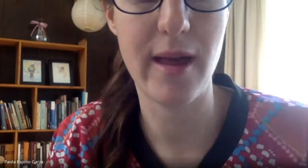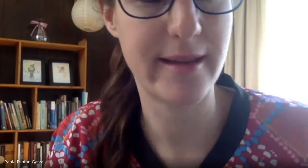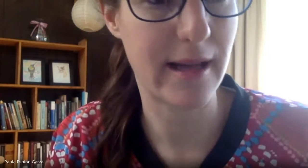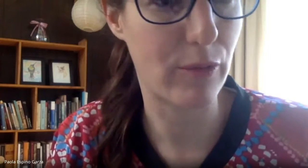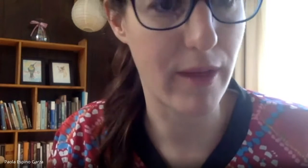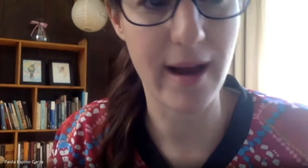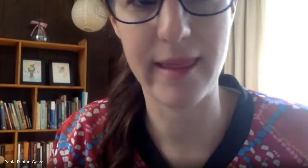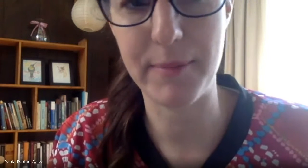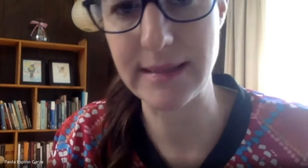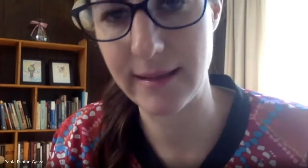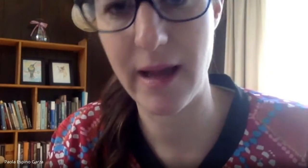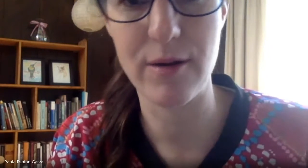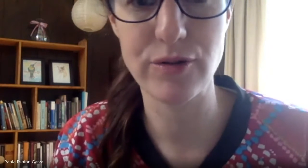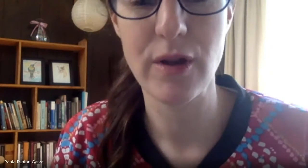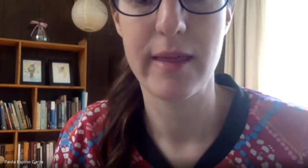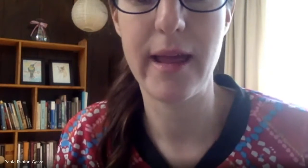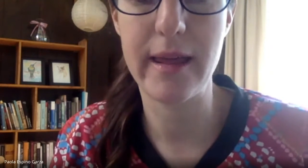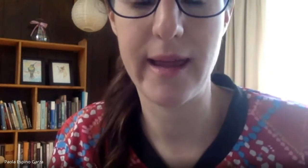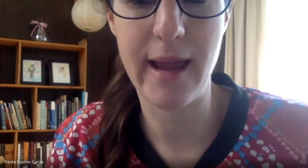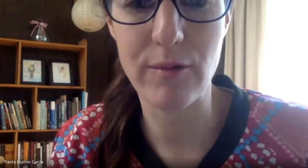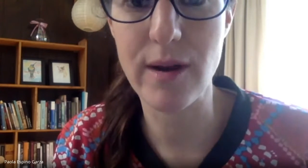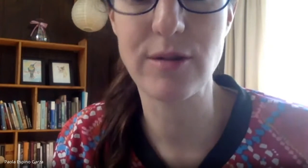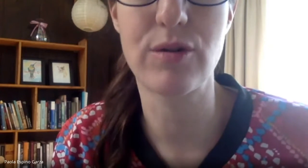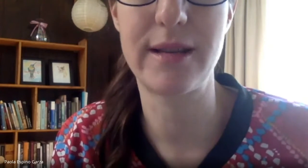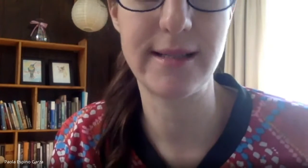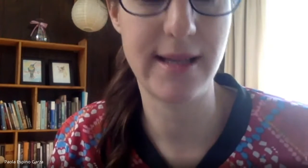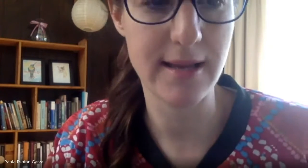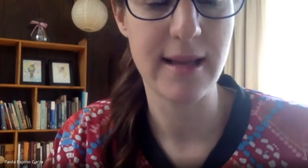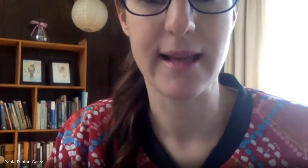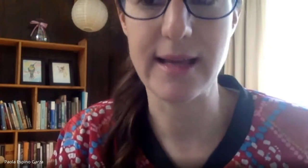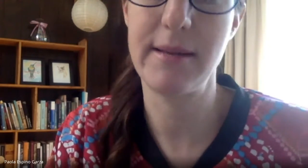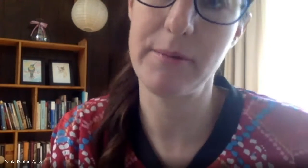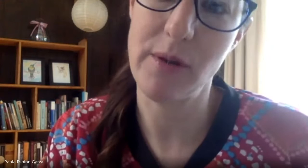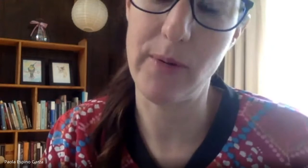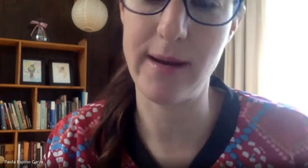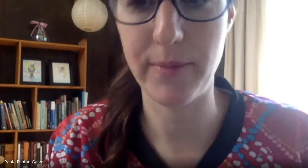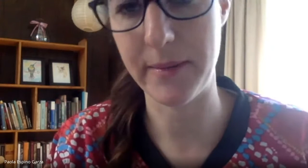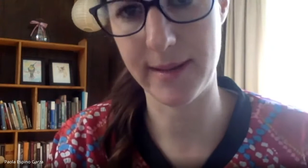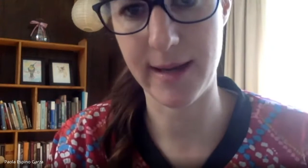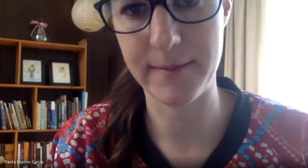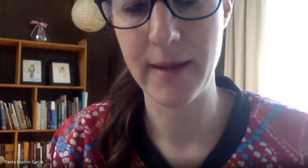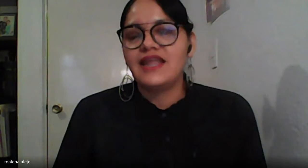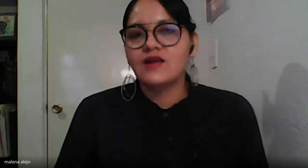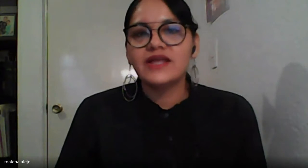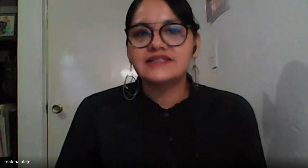de saludar, de presentarnos, de algunas cortesías que sí vamos a poder implementar. La lengua de